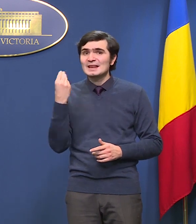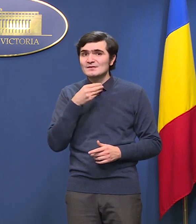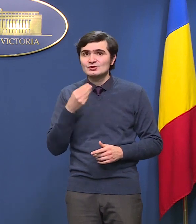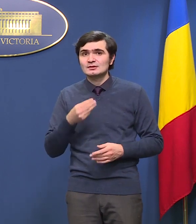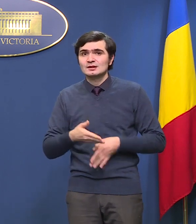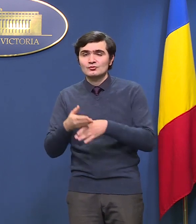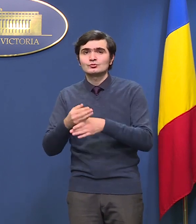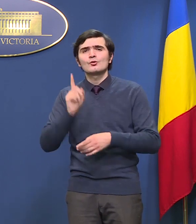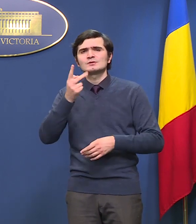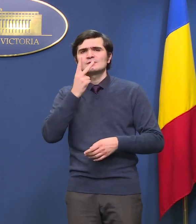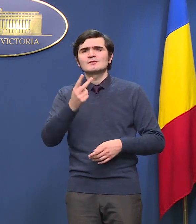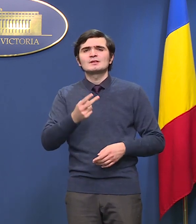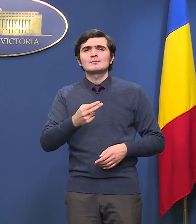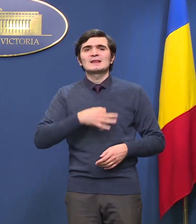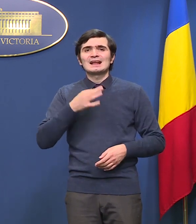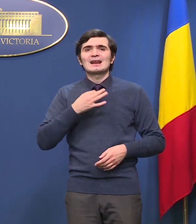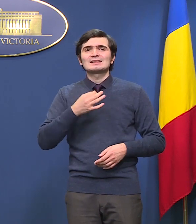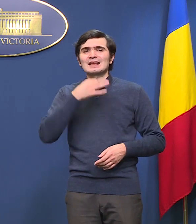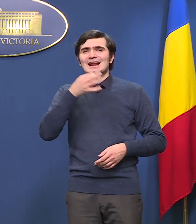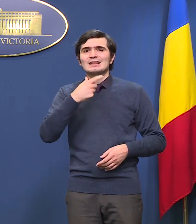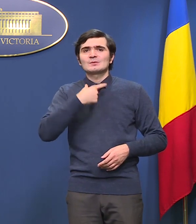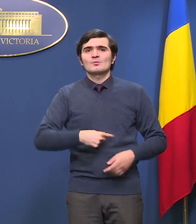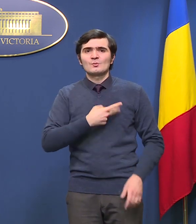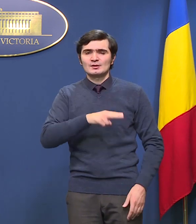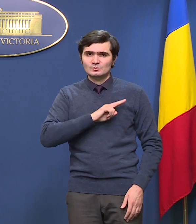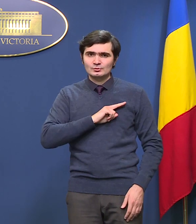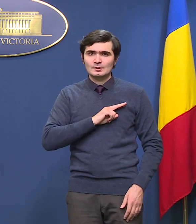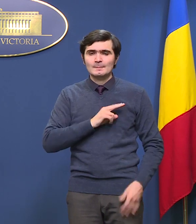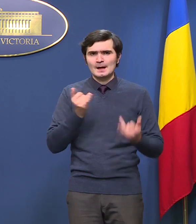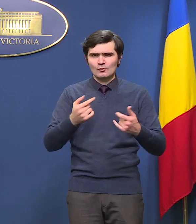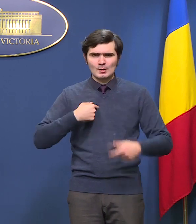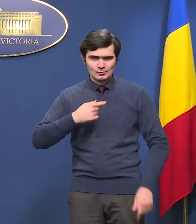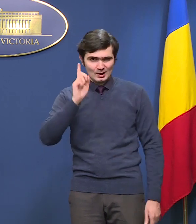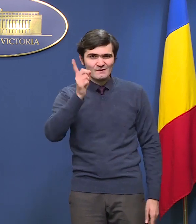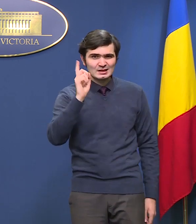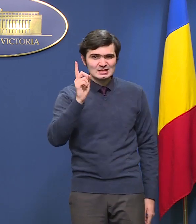proprie răspundere, evident vor fi probabil verificări ulterioare. Aici îi avertizez pe toți